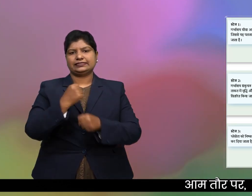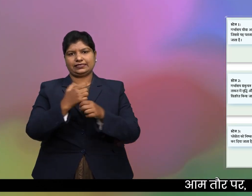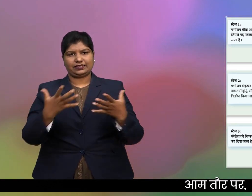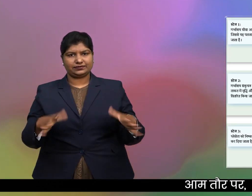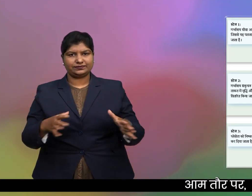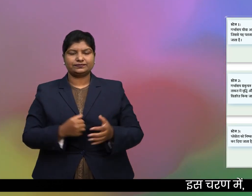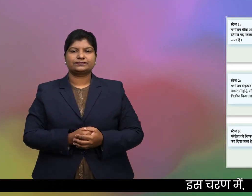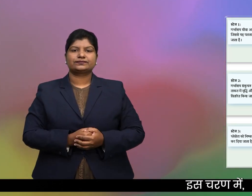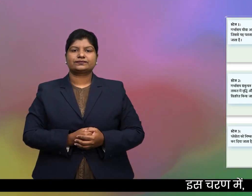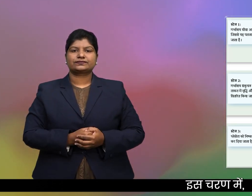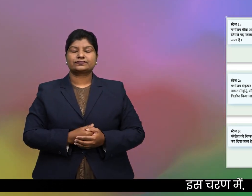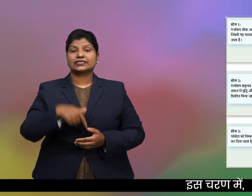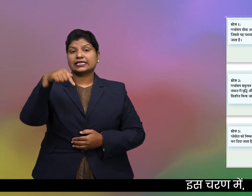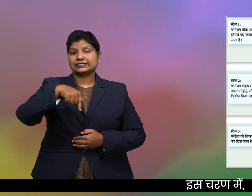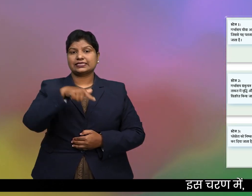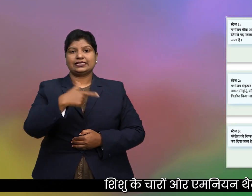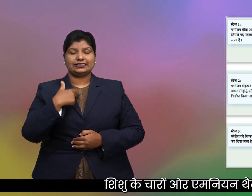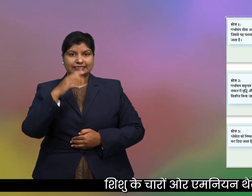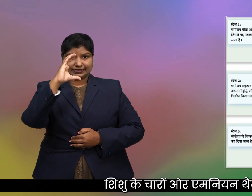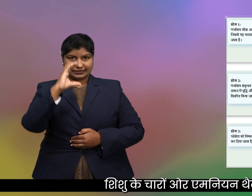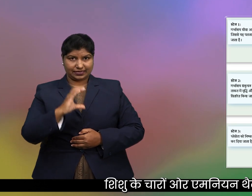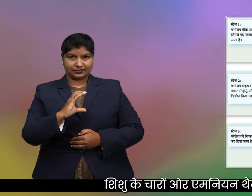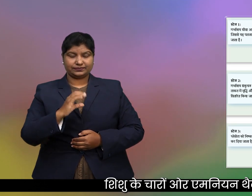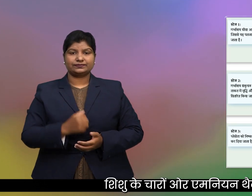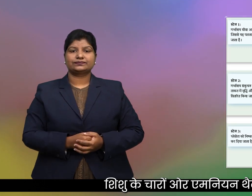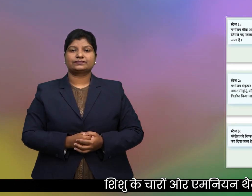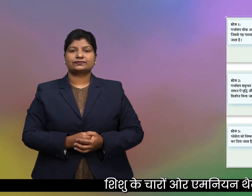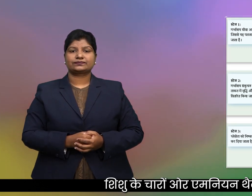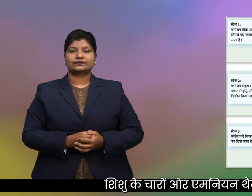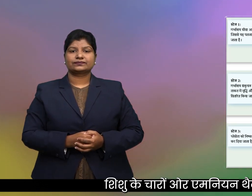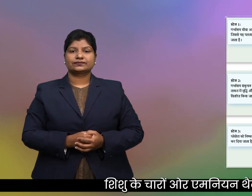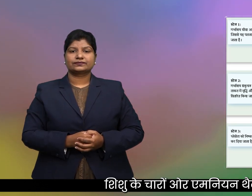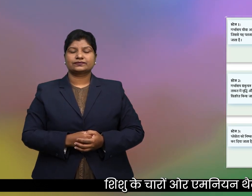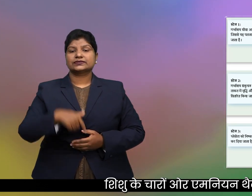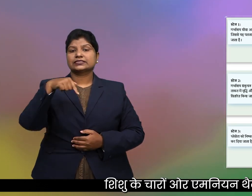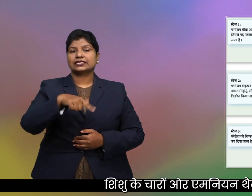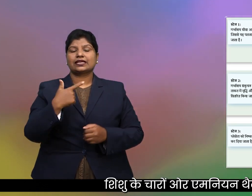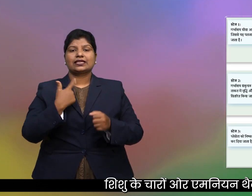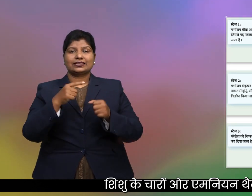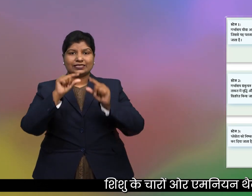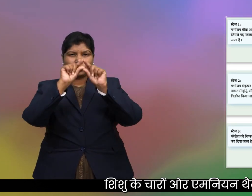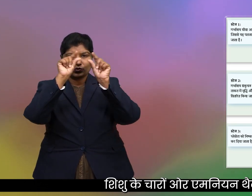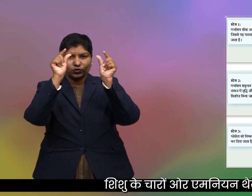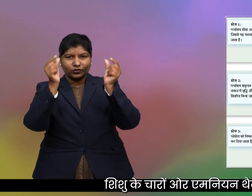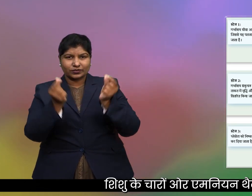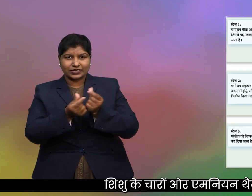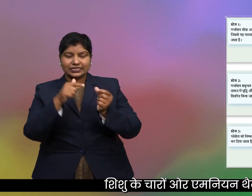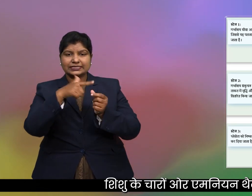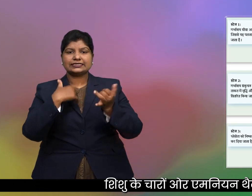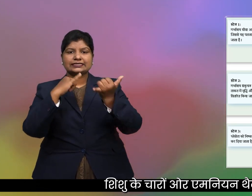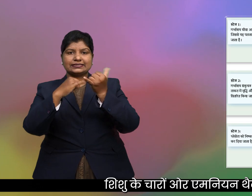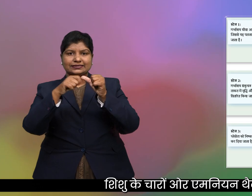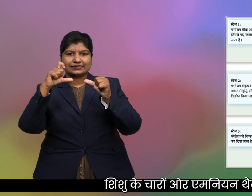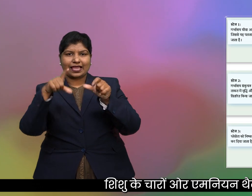आमतौर पर इस चरण में शिशु के चारों ओर अमनियन थैली